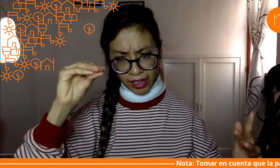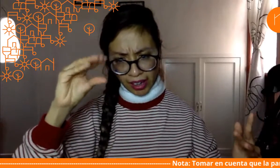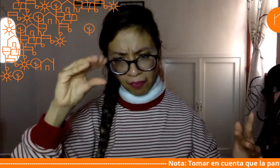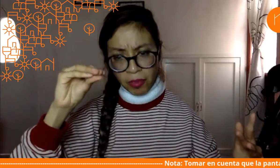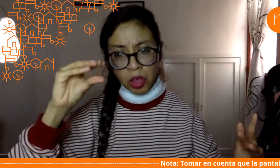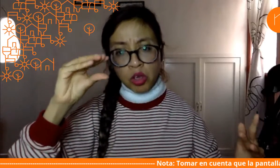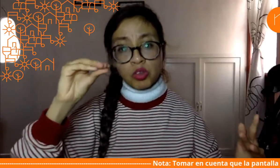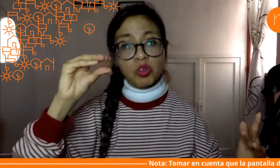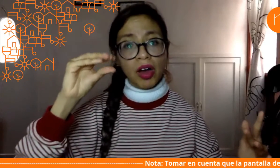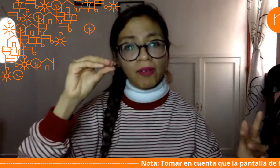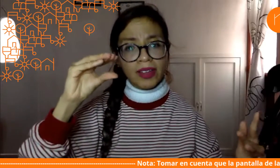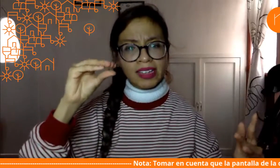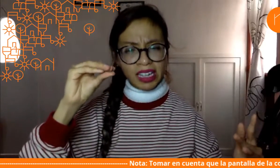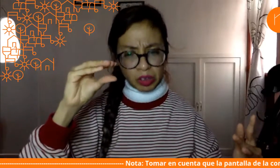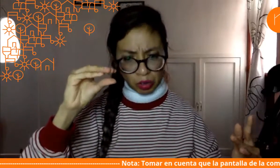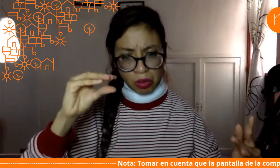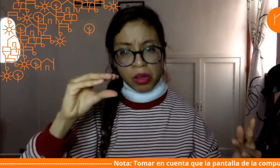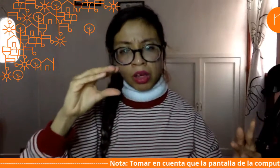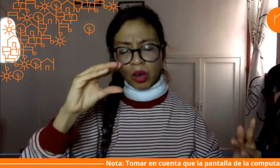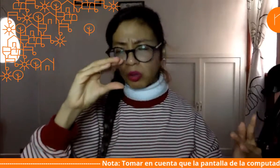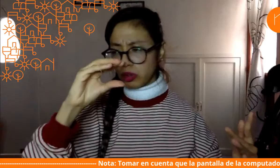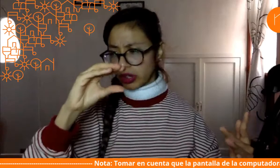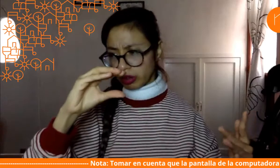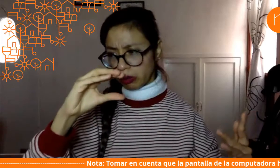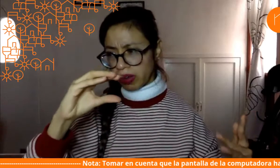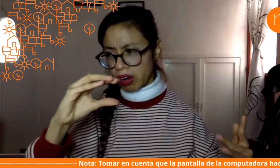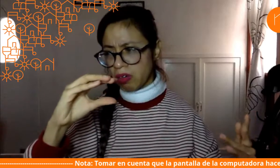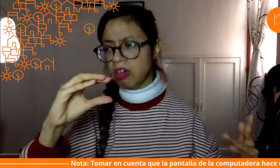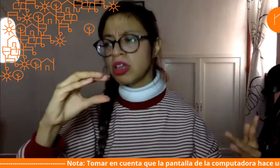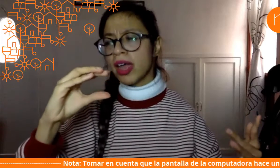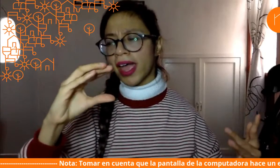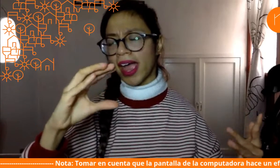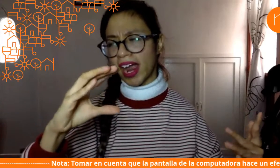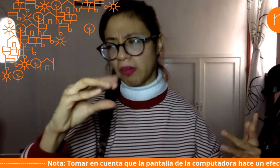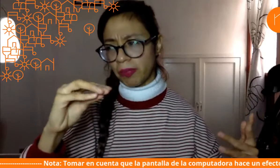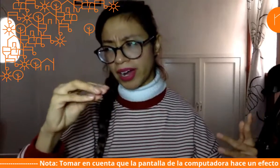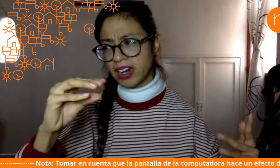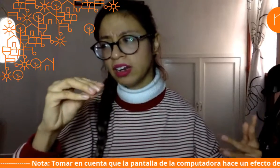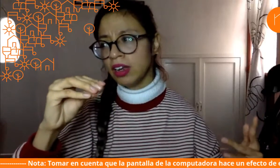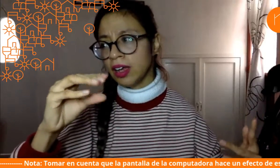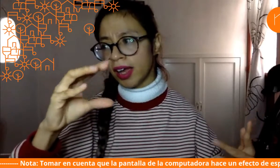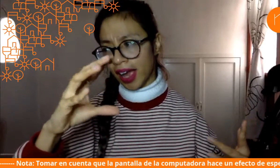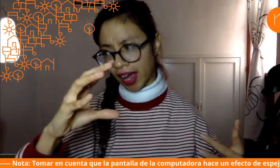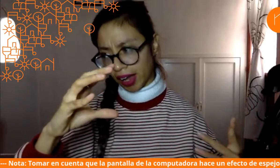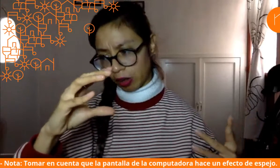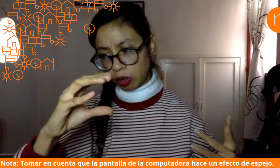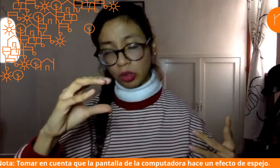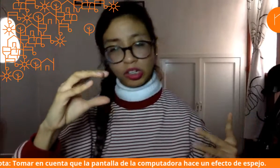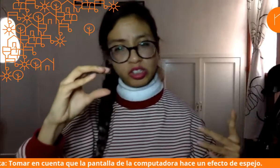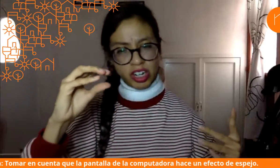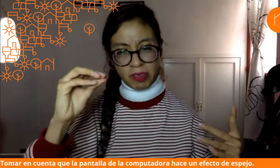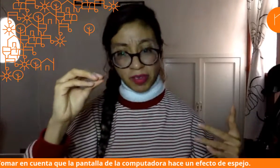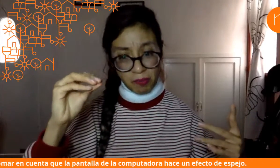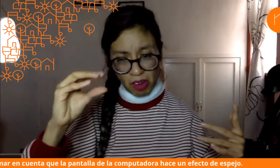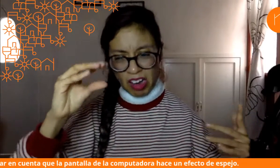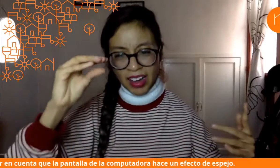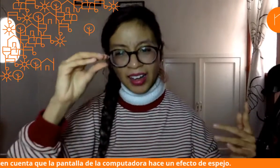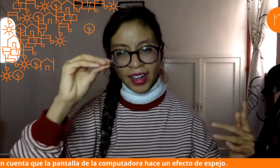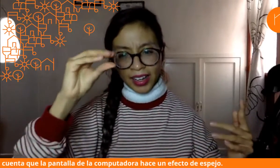significa suavecito, como si tomara el pan en los colchones Bimbo, que